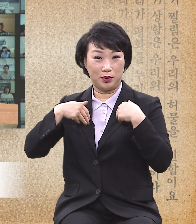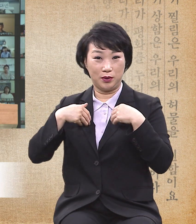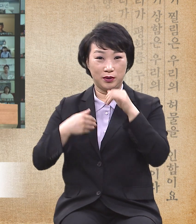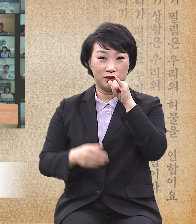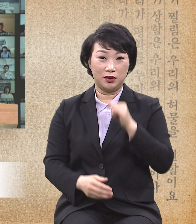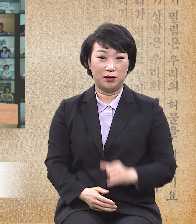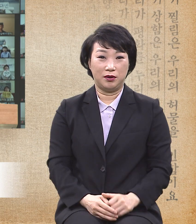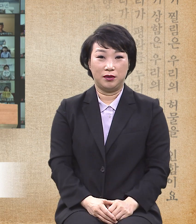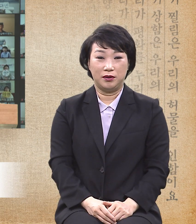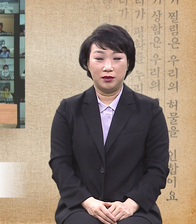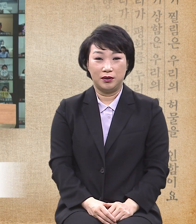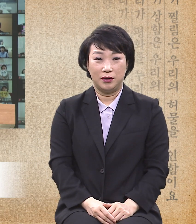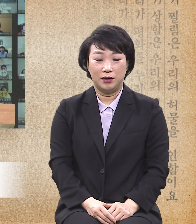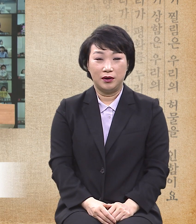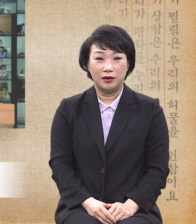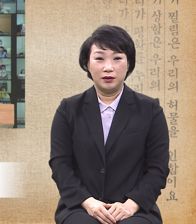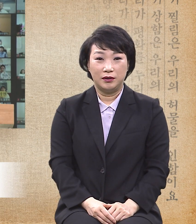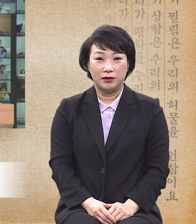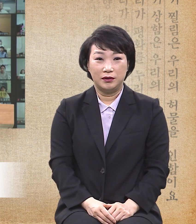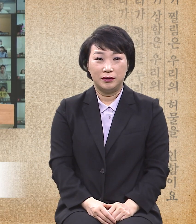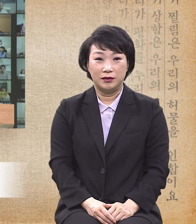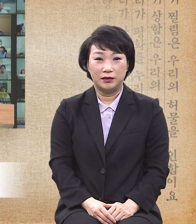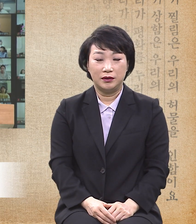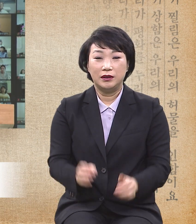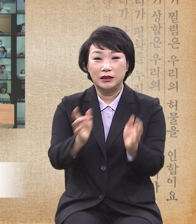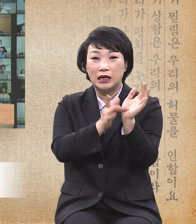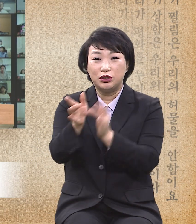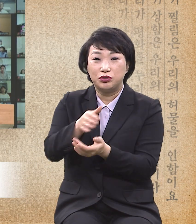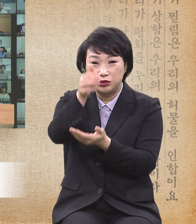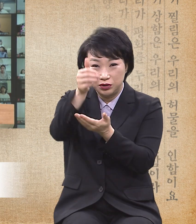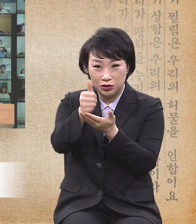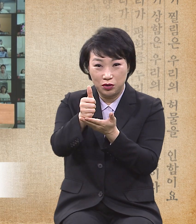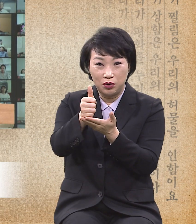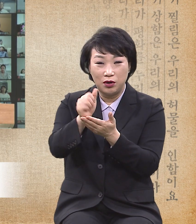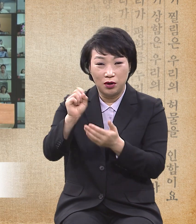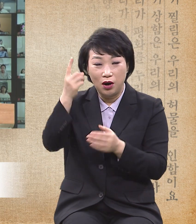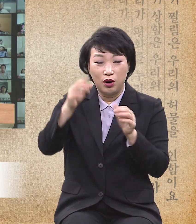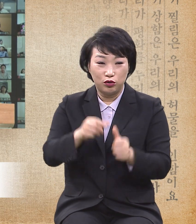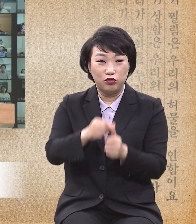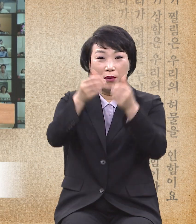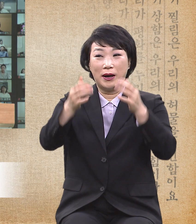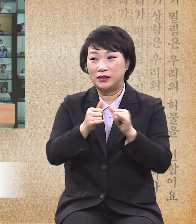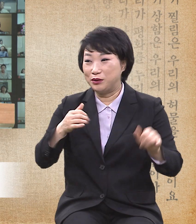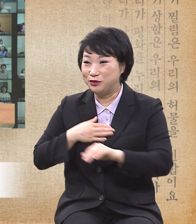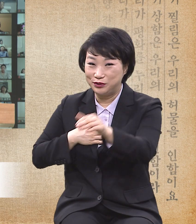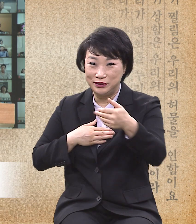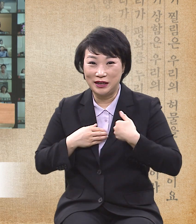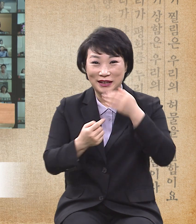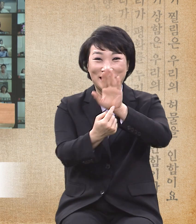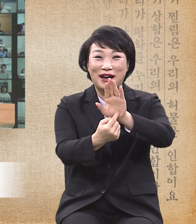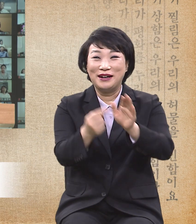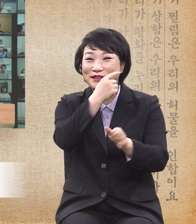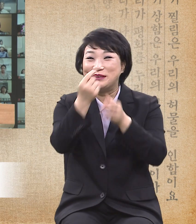것입니다. 그러므로 예수 그리스도로 구원받은 자에게 나타나는